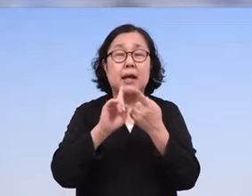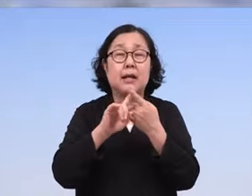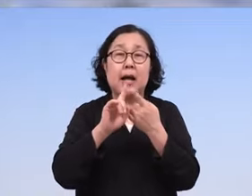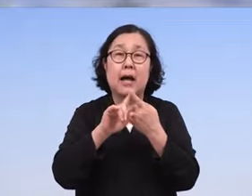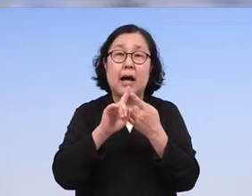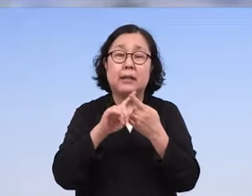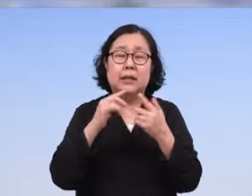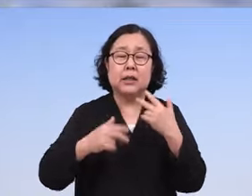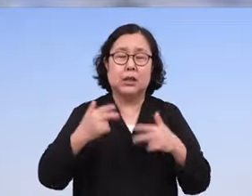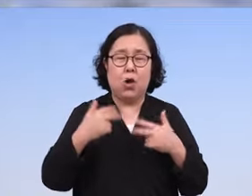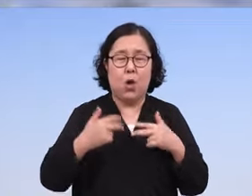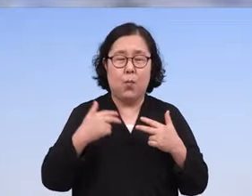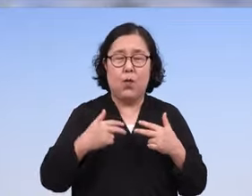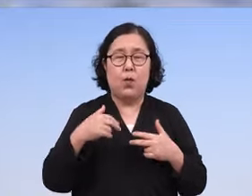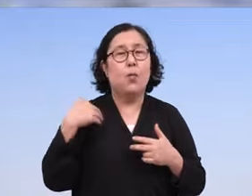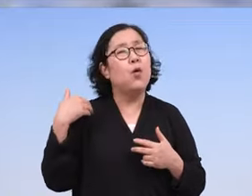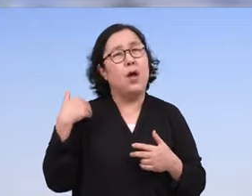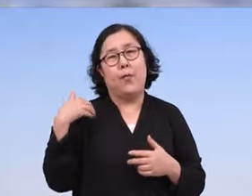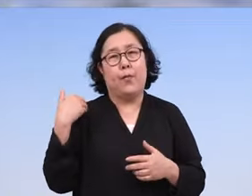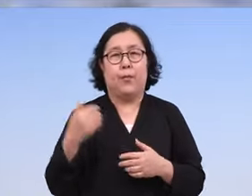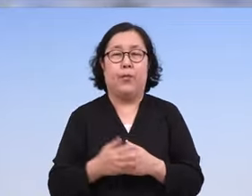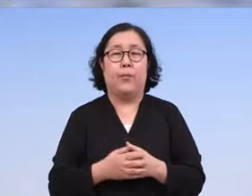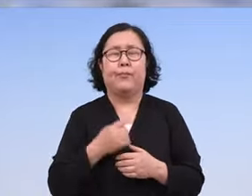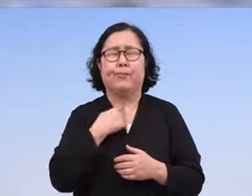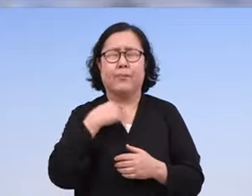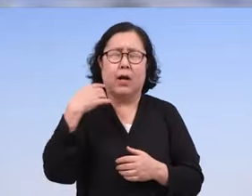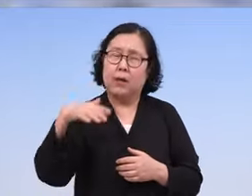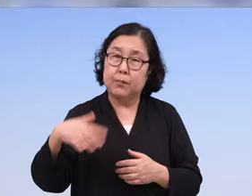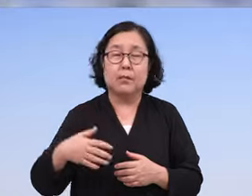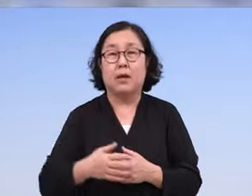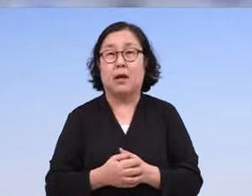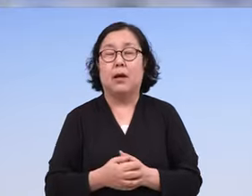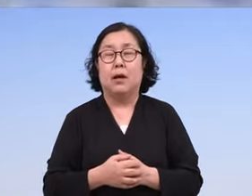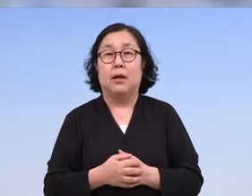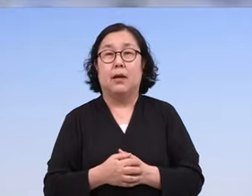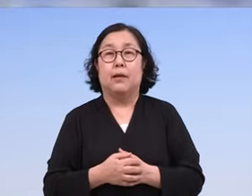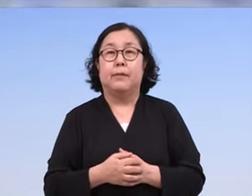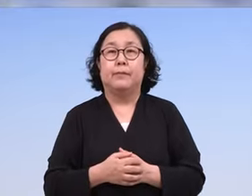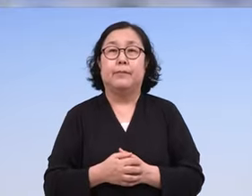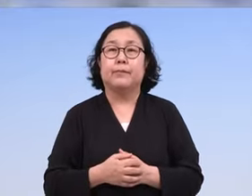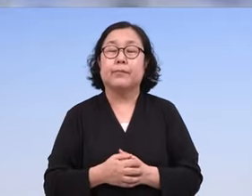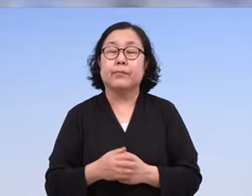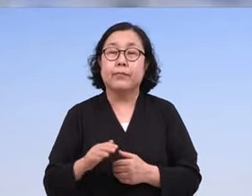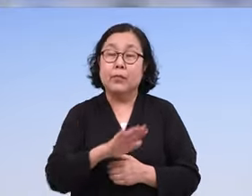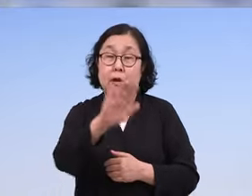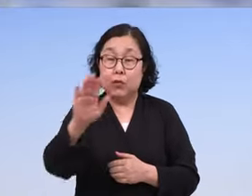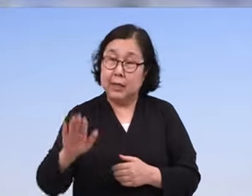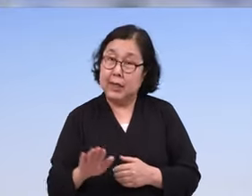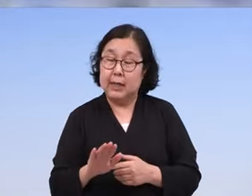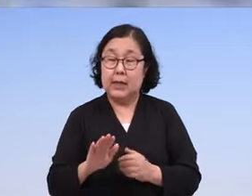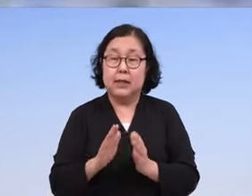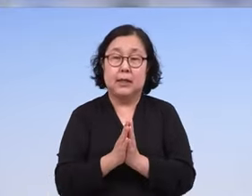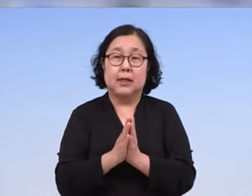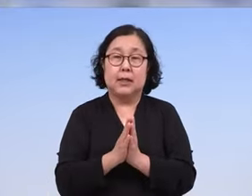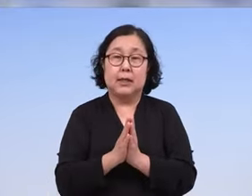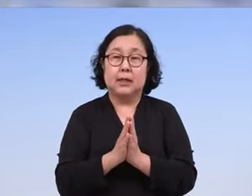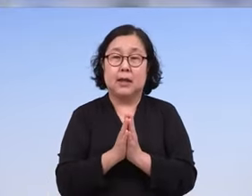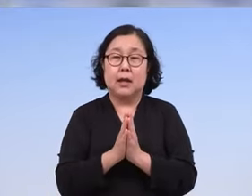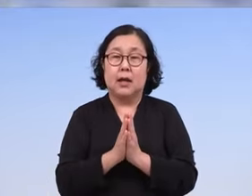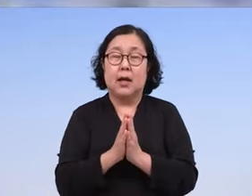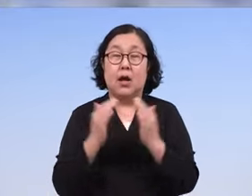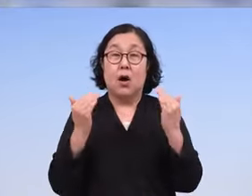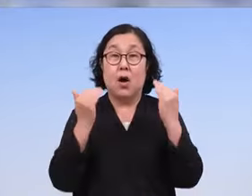기다림의 미학이라 그래요. 기다림의 즐거움을 모르는 세대예요. 사실 저희 세대들은